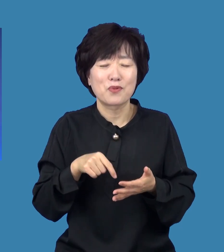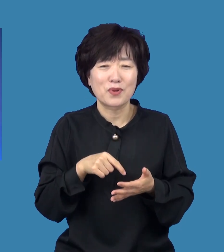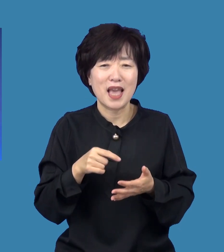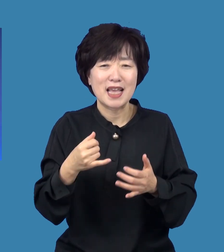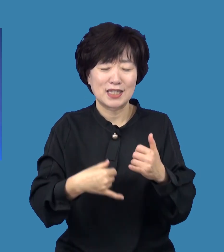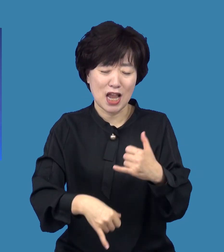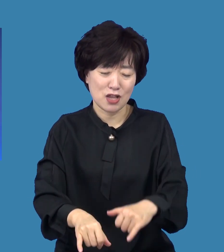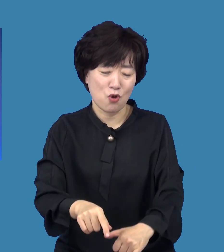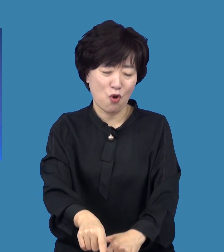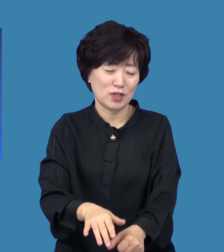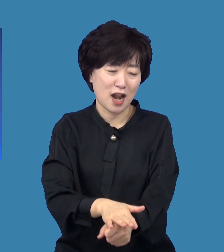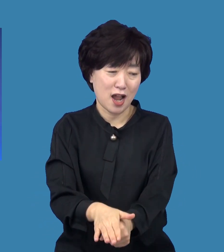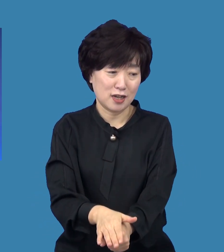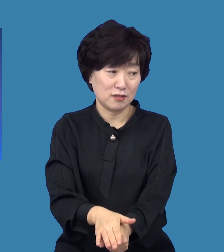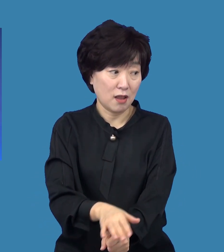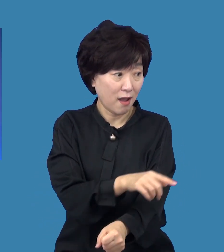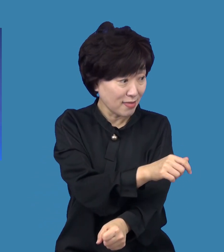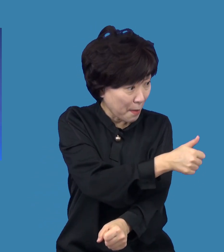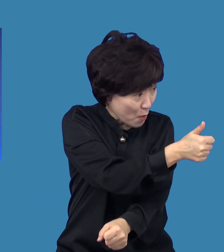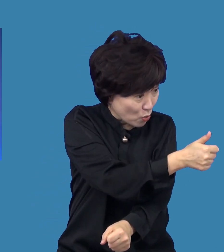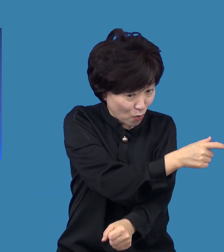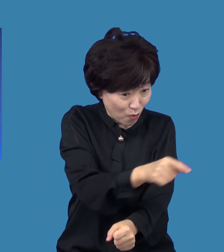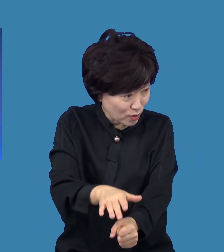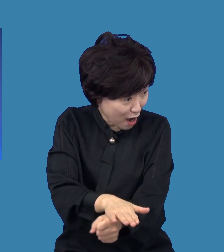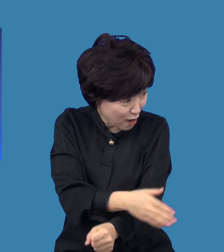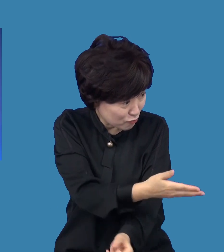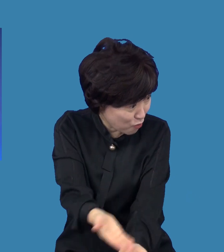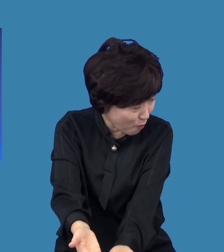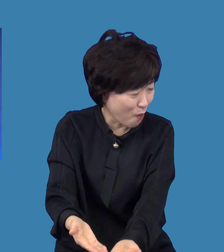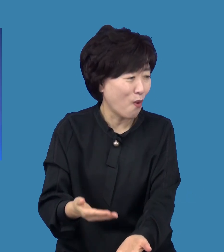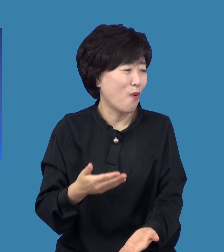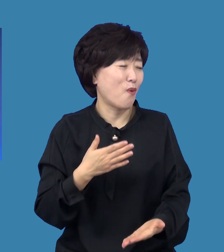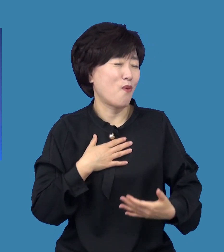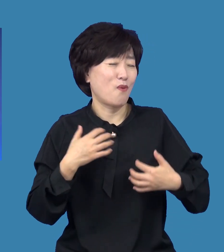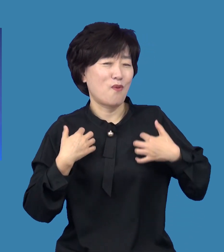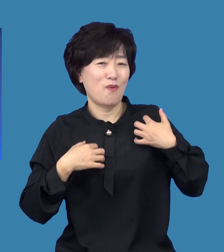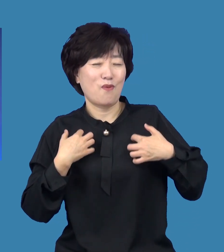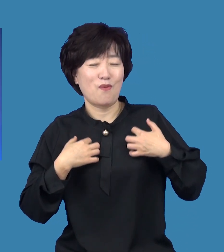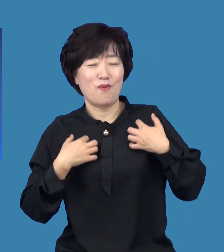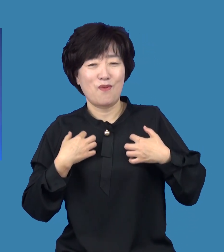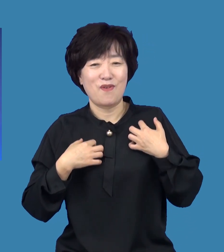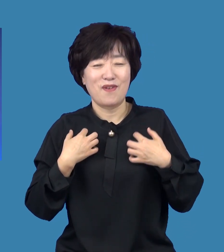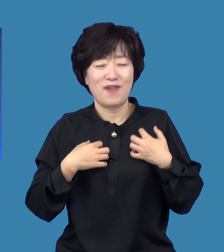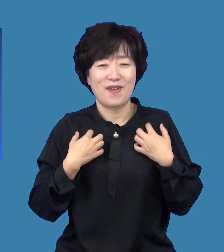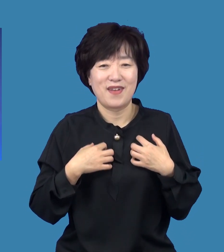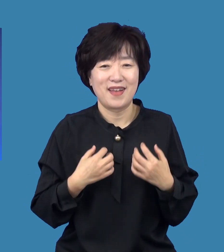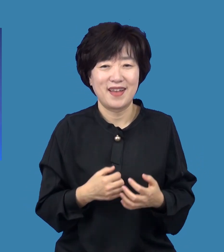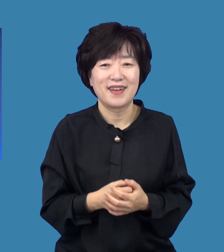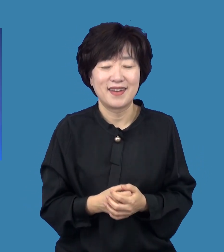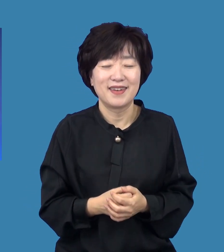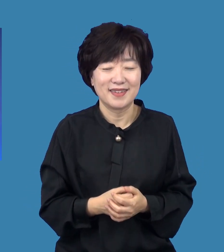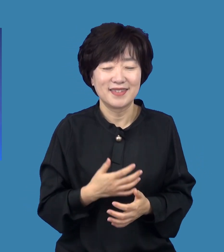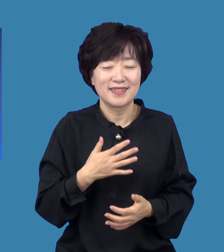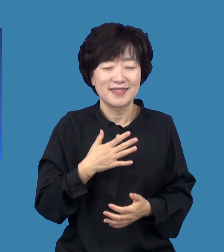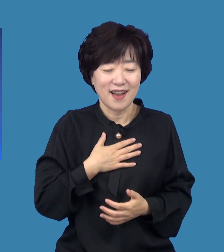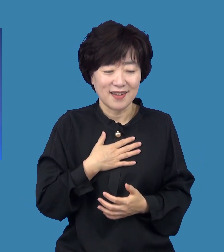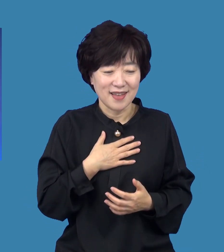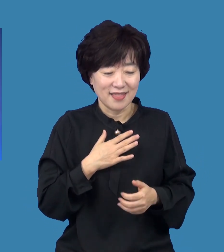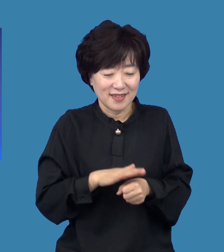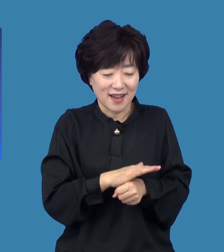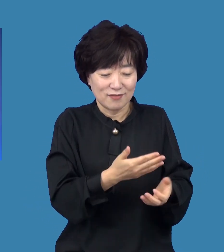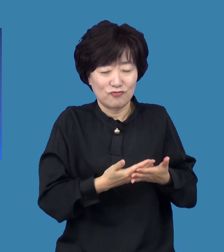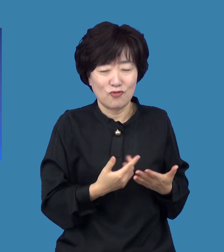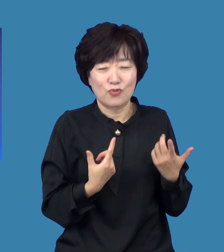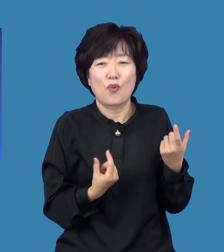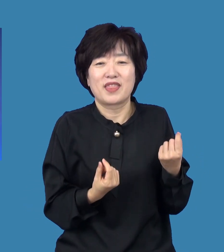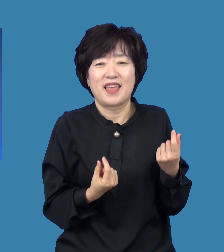아이들이 있으니까. 가장 사랑하고 정말 생명까지 줄 수 있는 게 아이들인데 그 아이들에게 잘해주면 정말 자기한테 잘해준 거지.